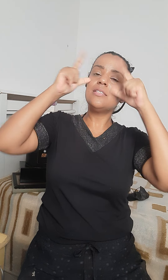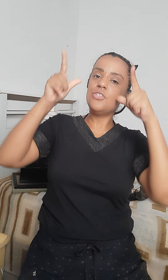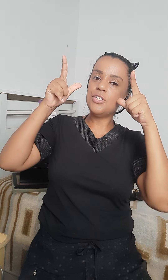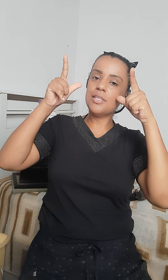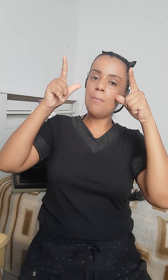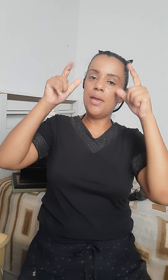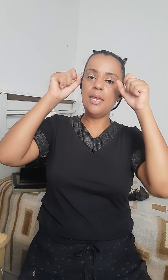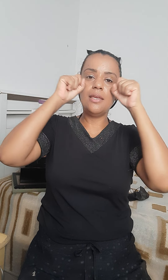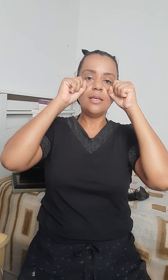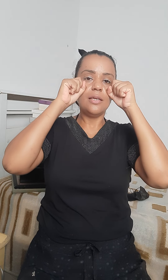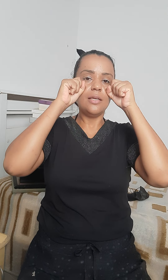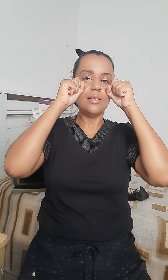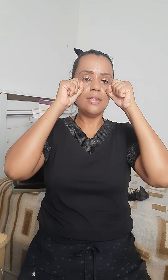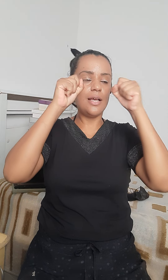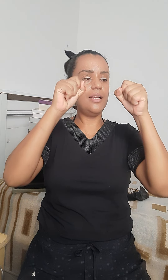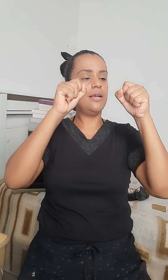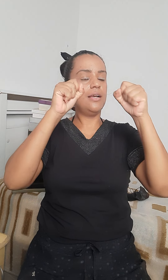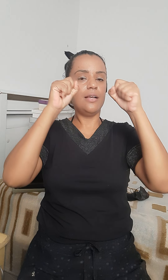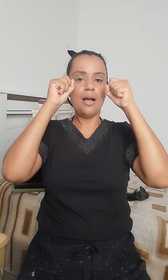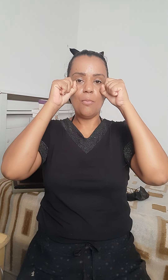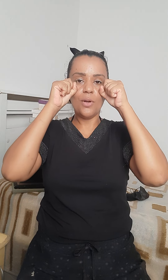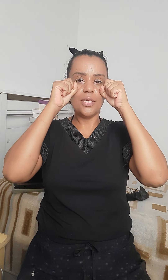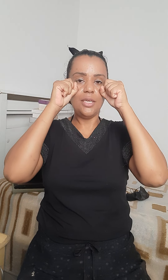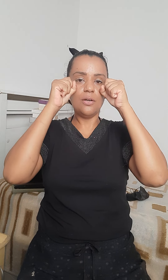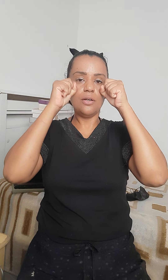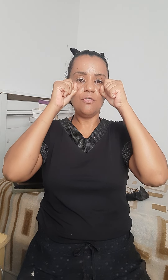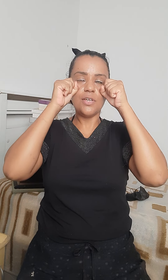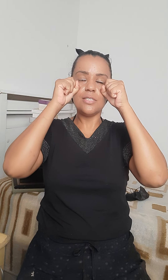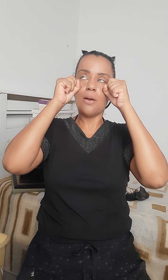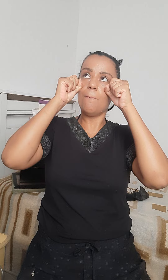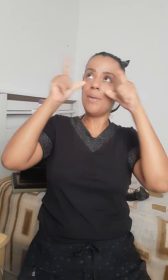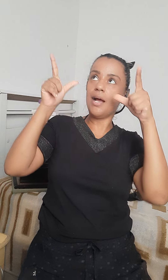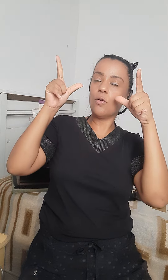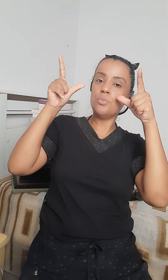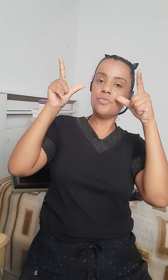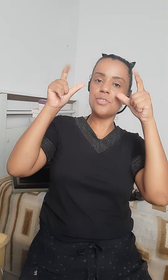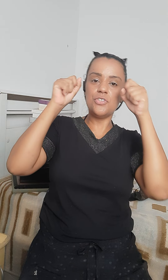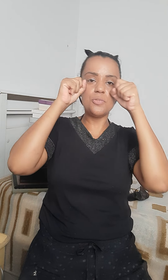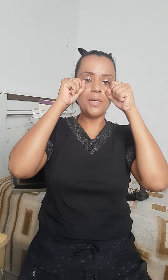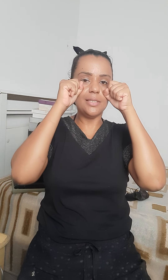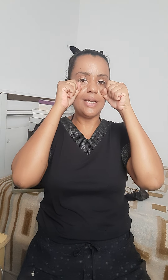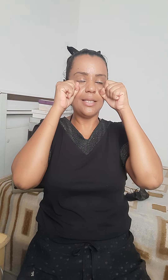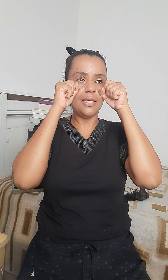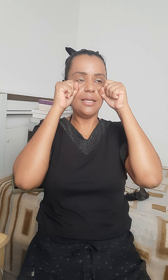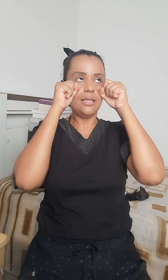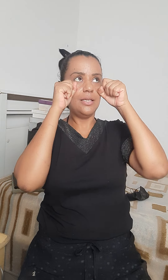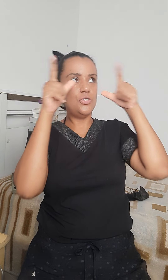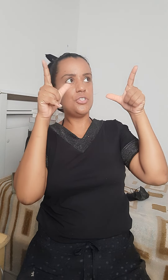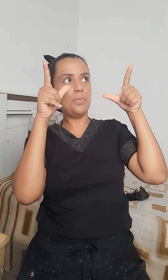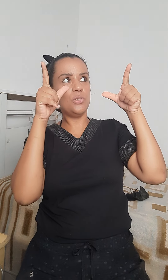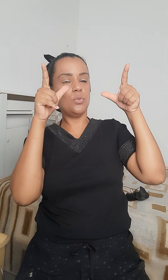dia também, tá? A mão aqui, ó, e faz assim, ó, pá, como se fosse despertar, né? Despertou,